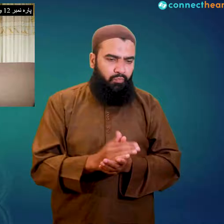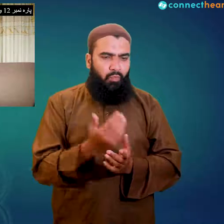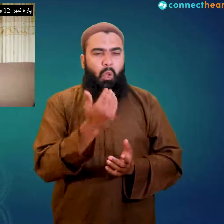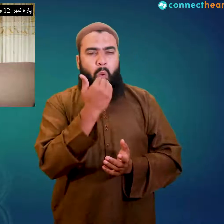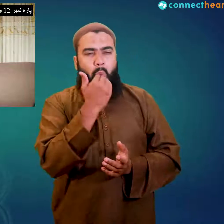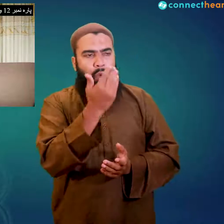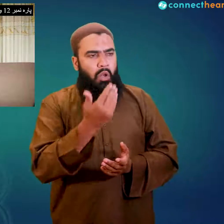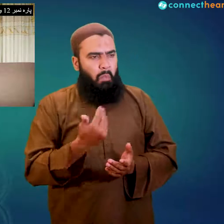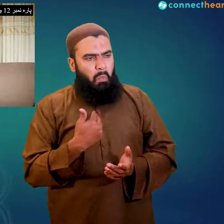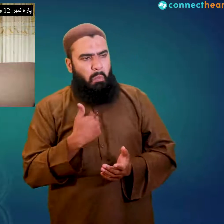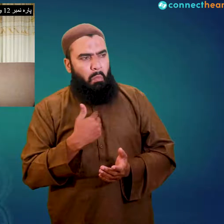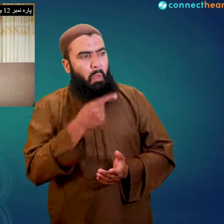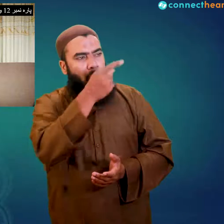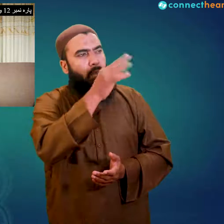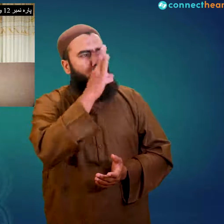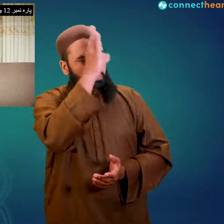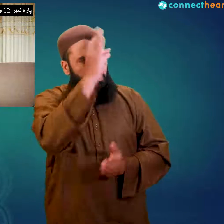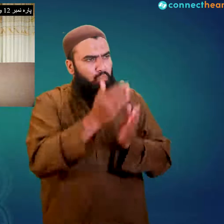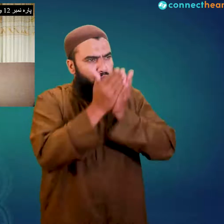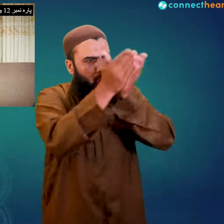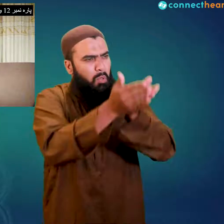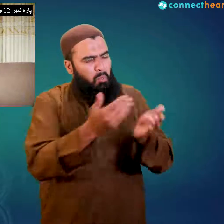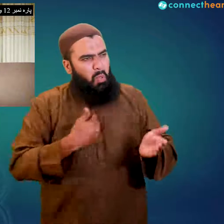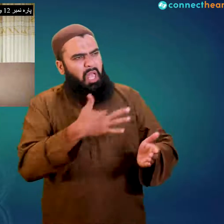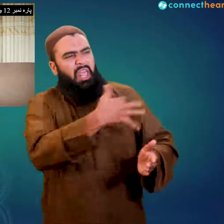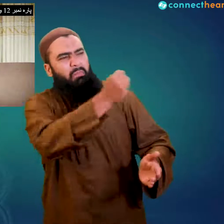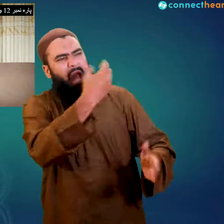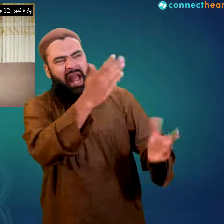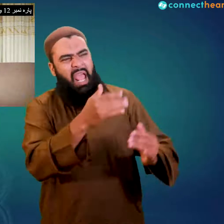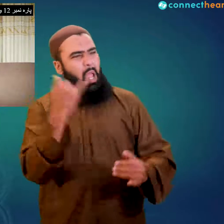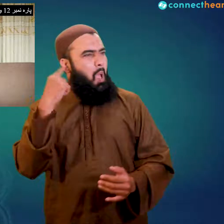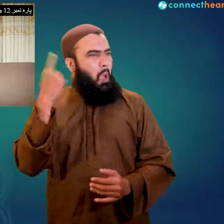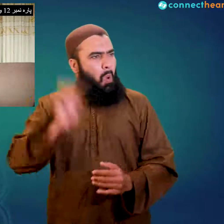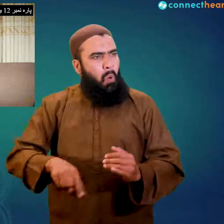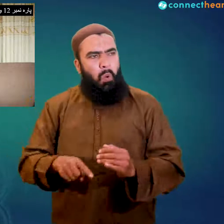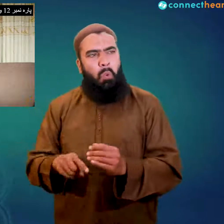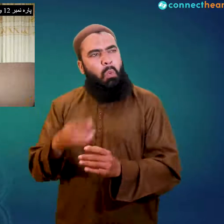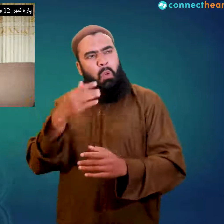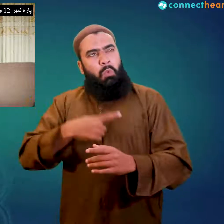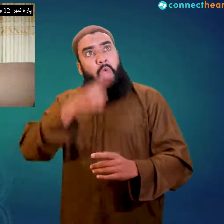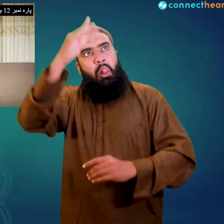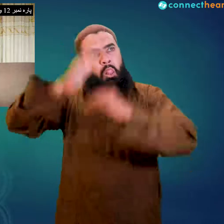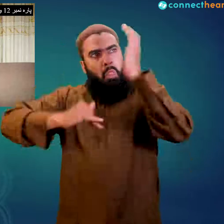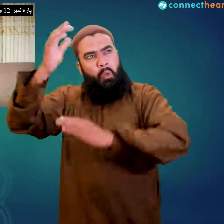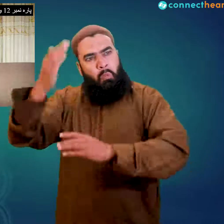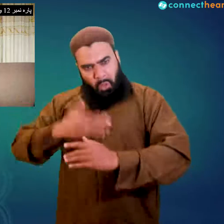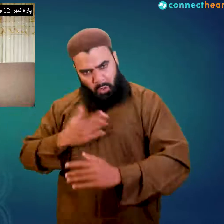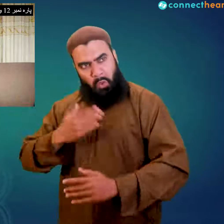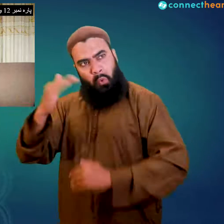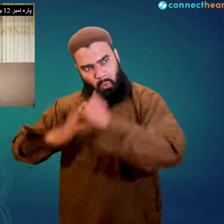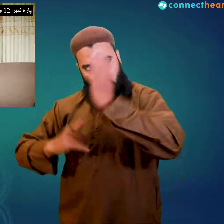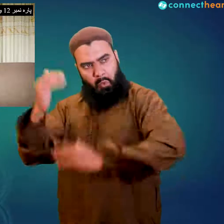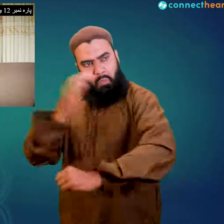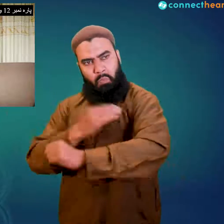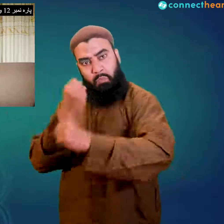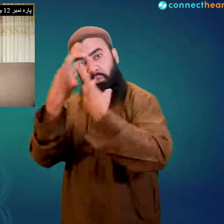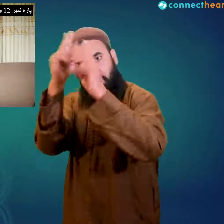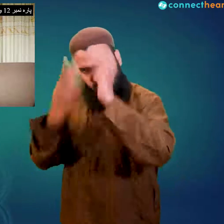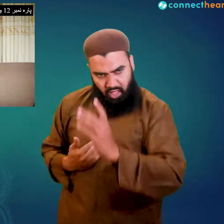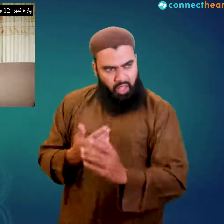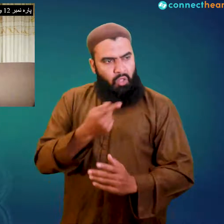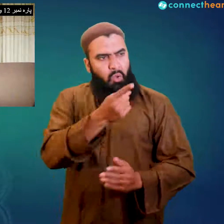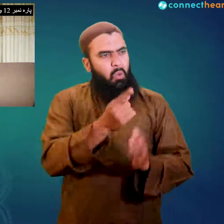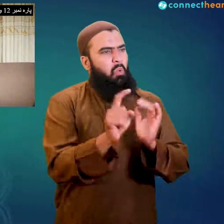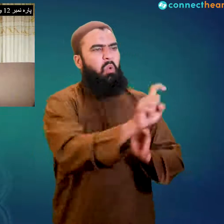ہے، اس نے نوح علیہ السلام کی بات کی طرف توجہ نہیں دی، اور اس نے کہا کہ میں ایک بڑی پہاڑی پر